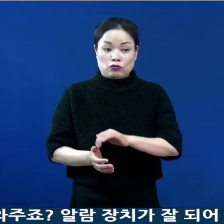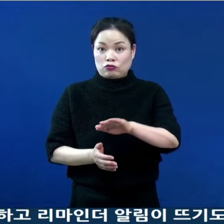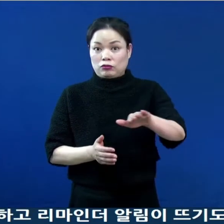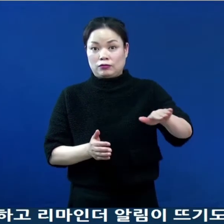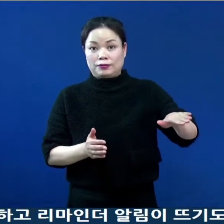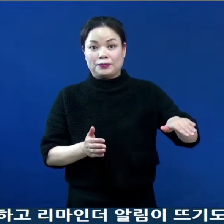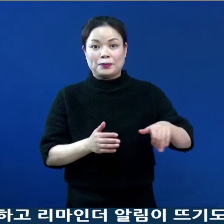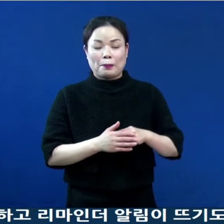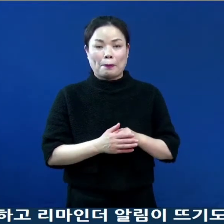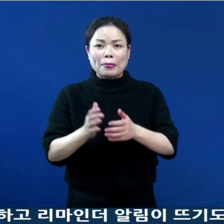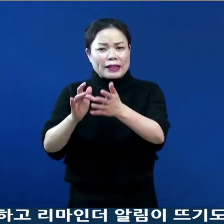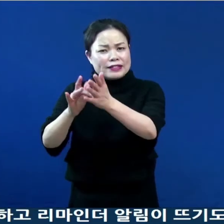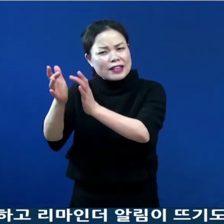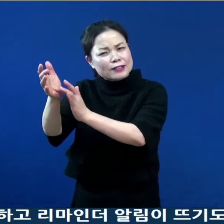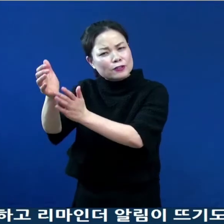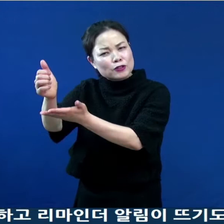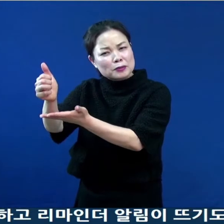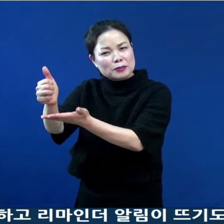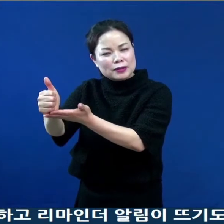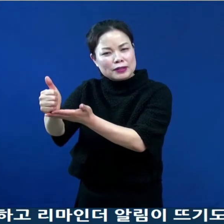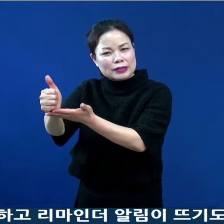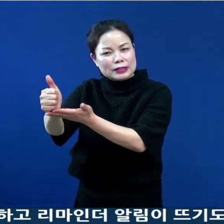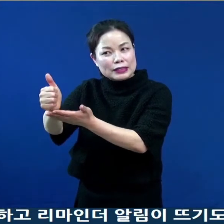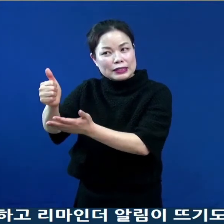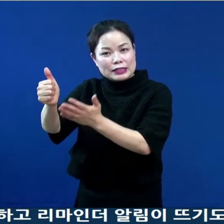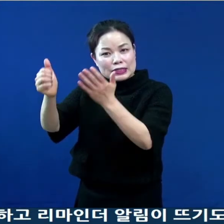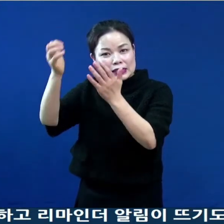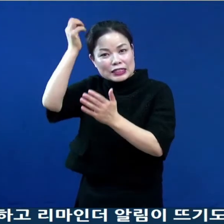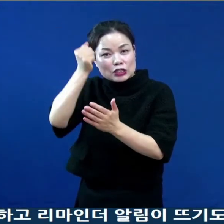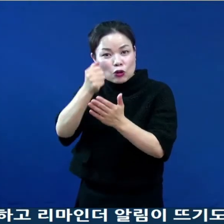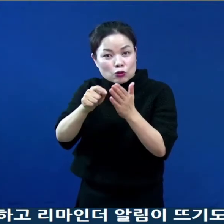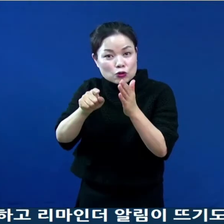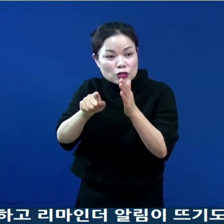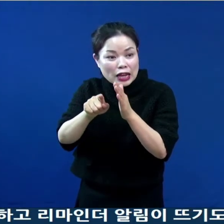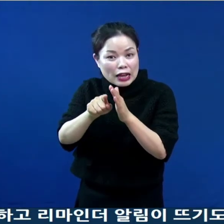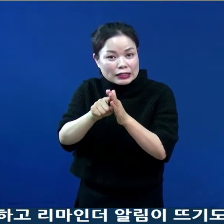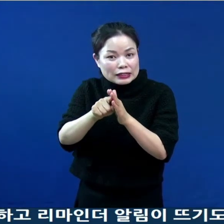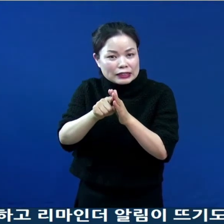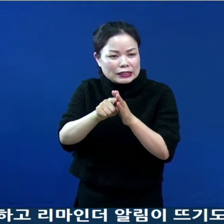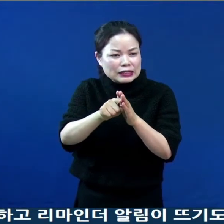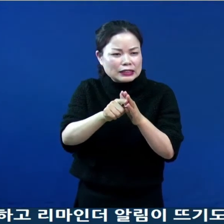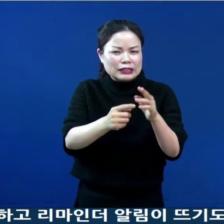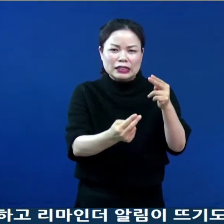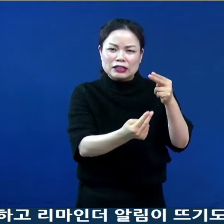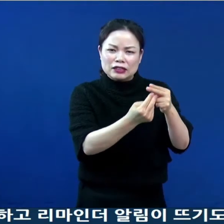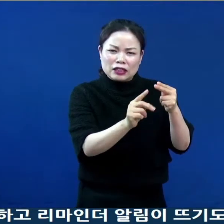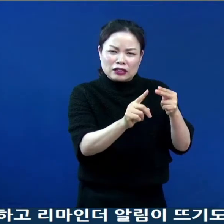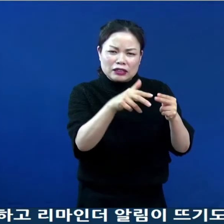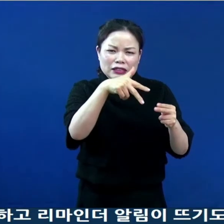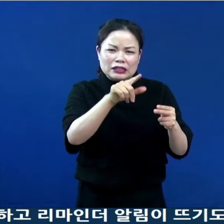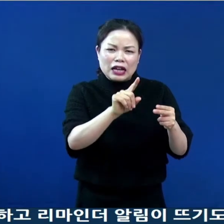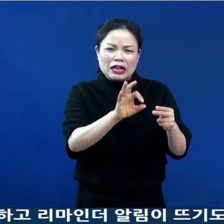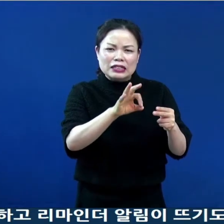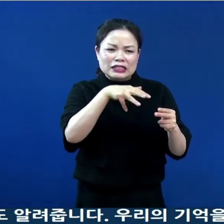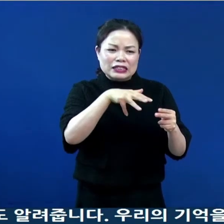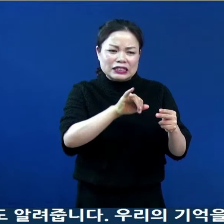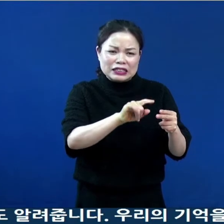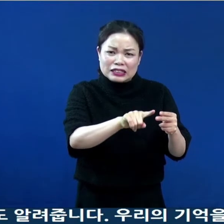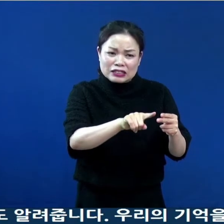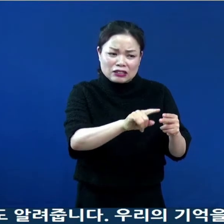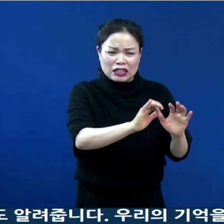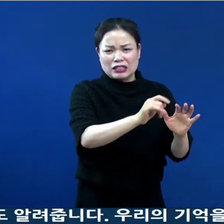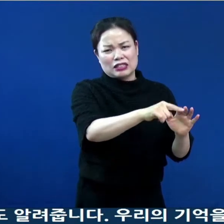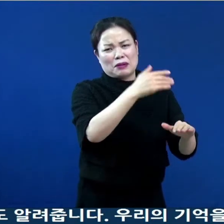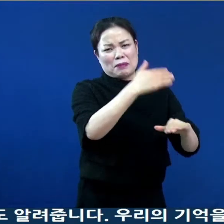우리가 예수님을 기억하기 위한 장치는 이런 세상적인 방법으로는 잘 안 되죠.